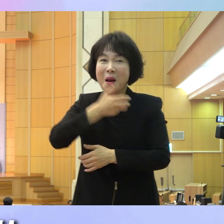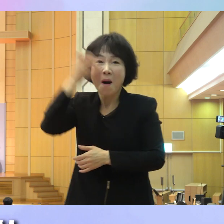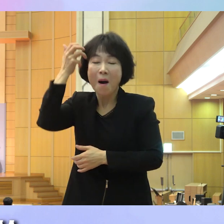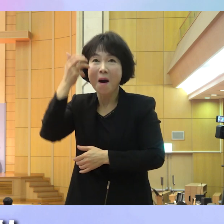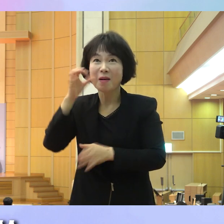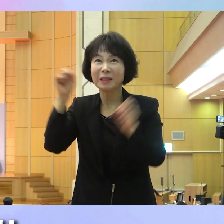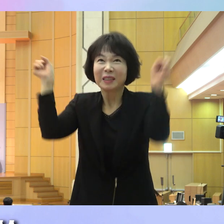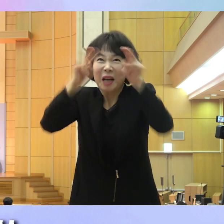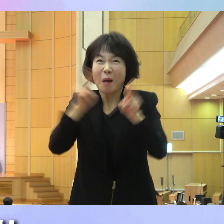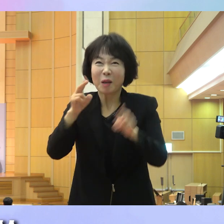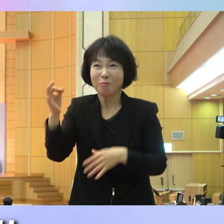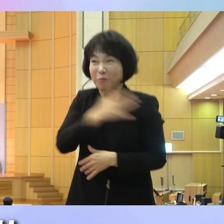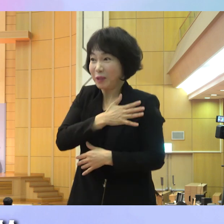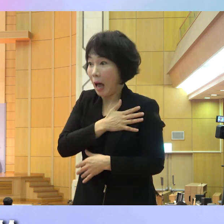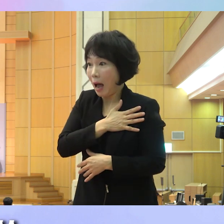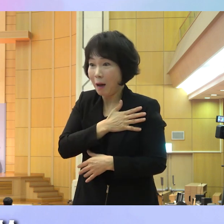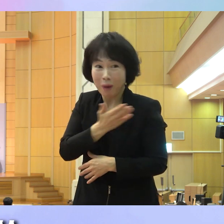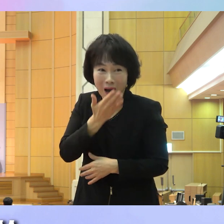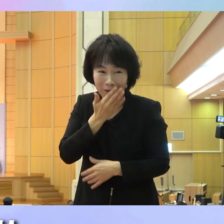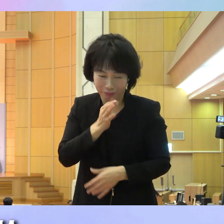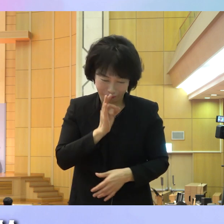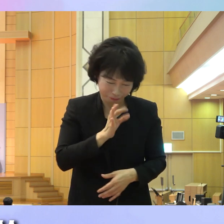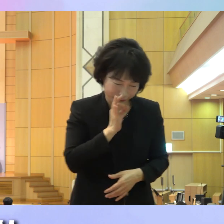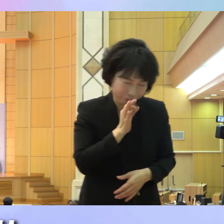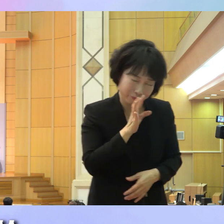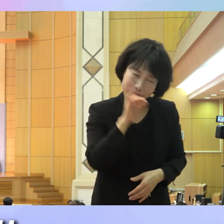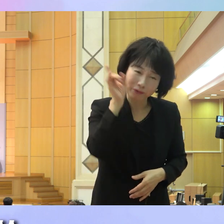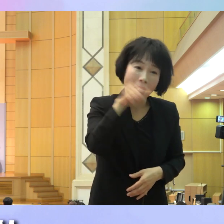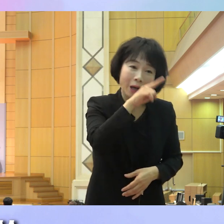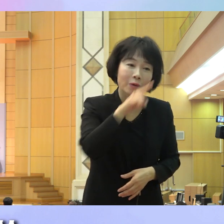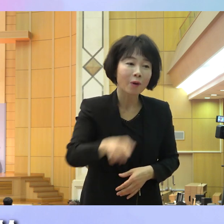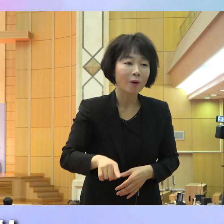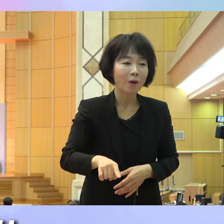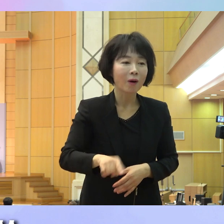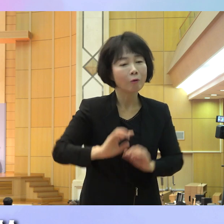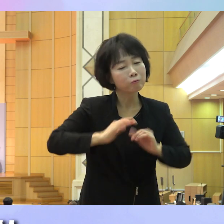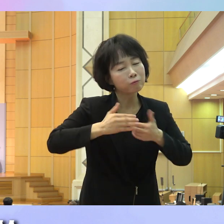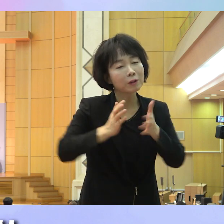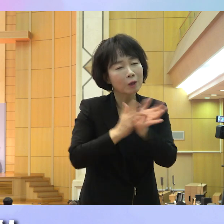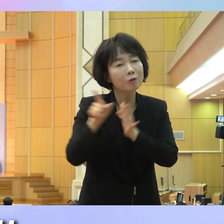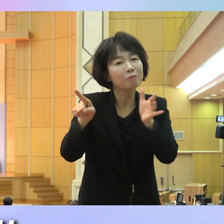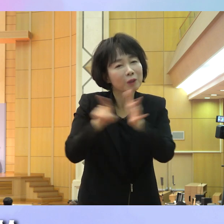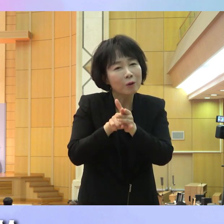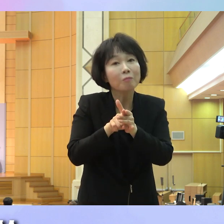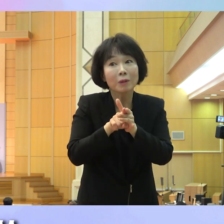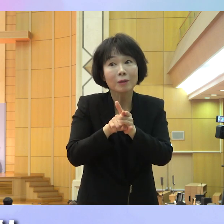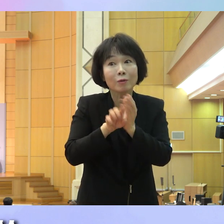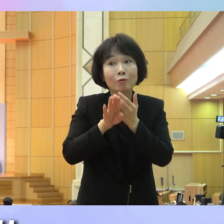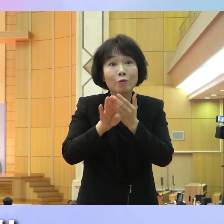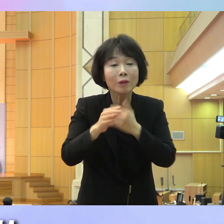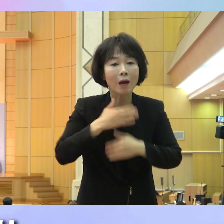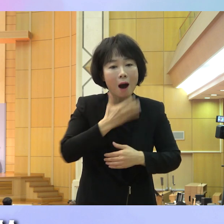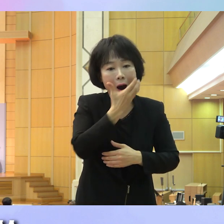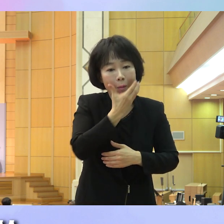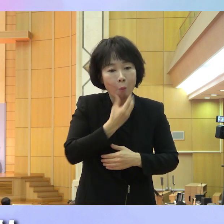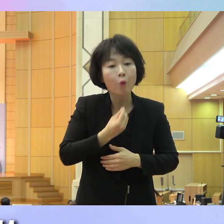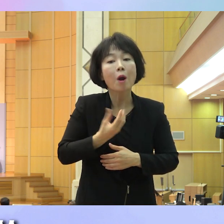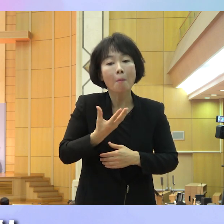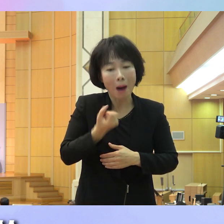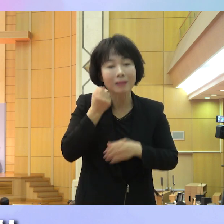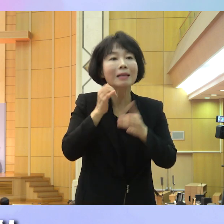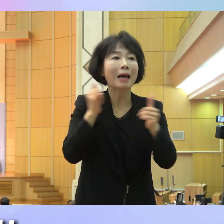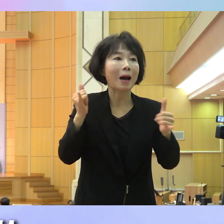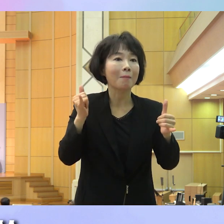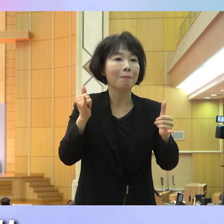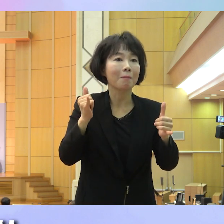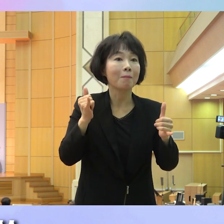수천만 원, 수억씩 막 저절로 생기는 게 아니라 이제 복 있는 사람이 됐다는 것입니다. 그럼 복 있는 사람이